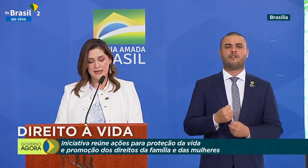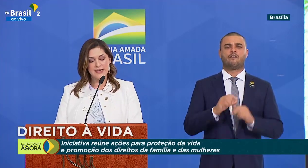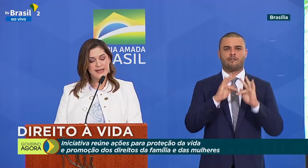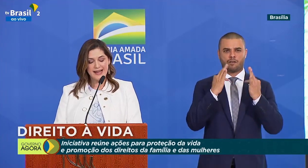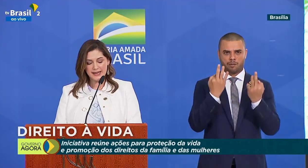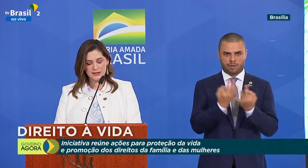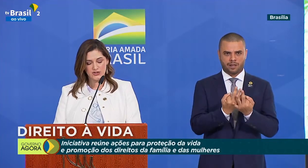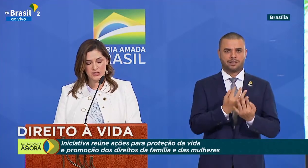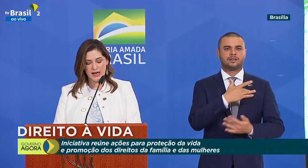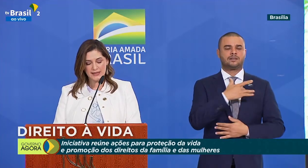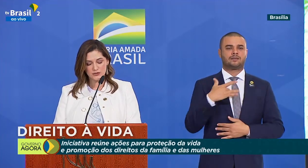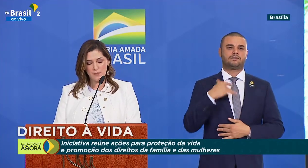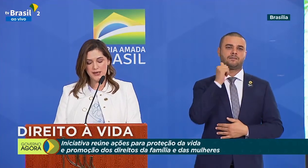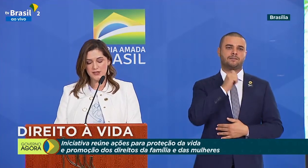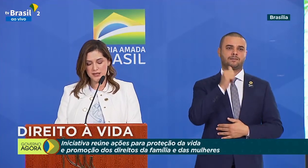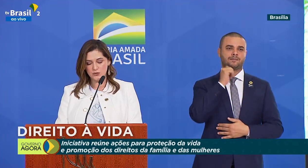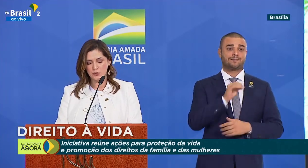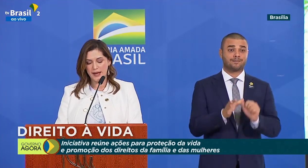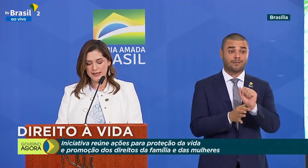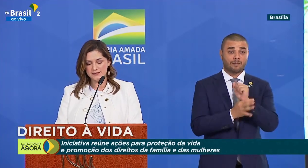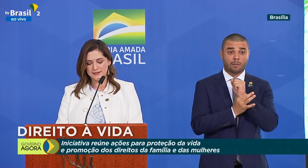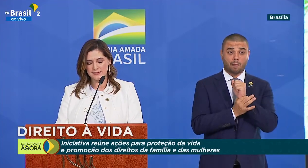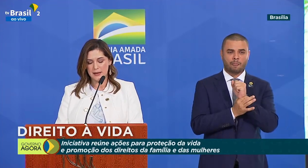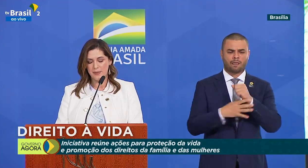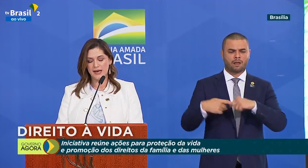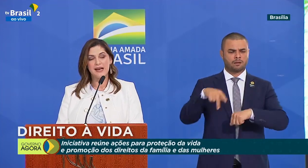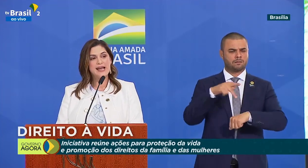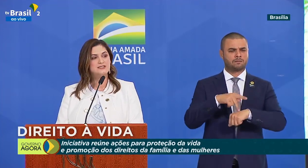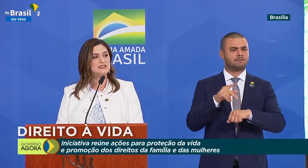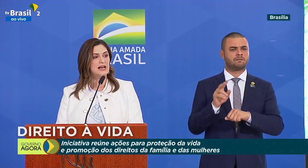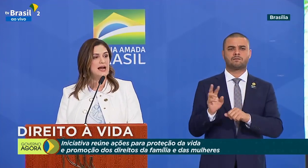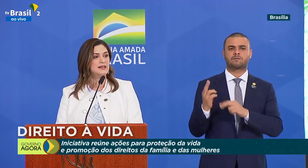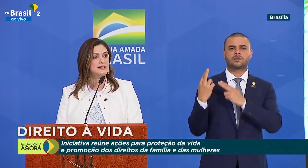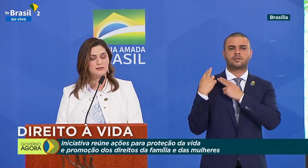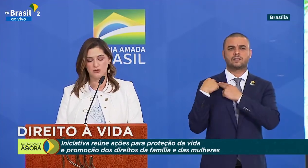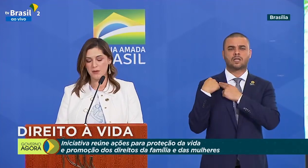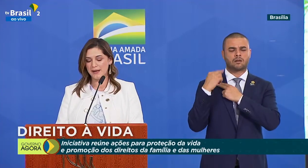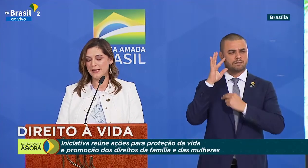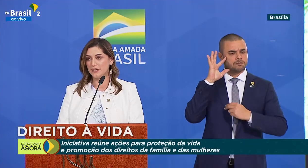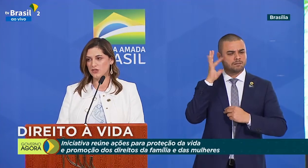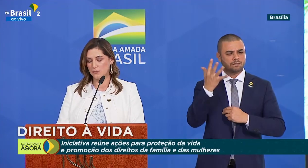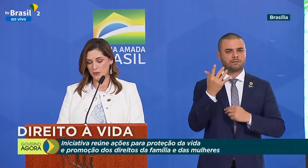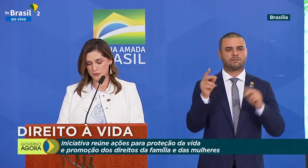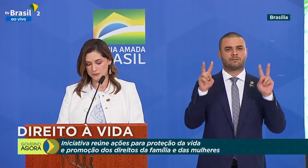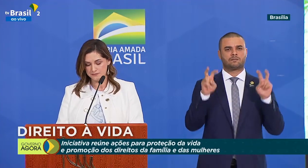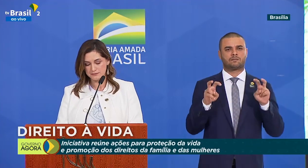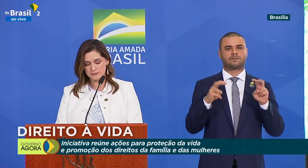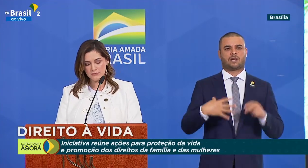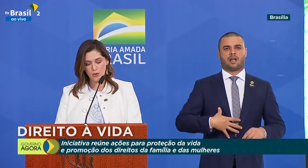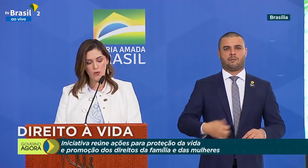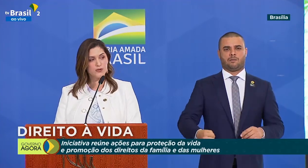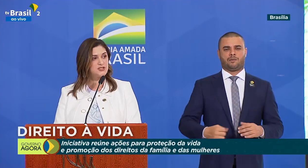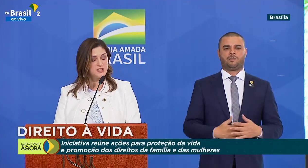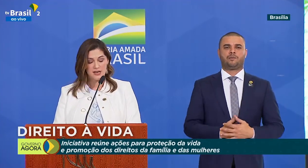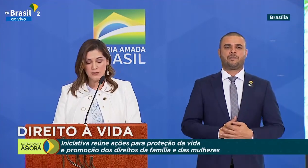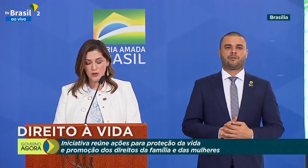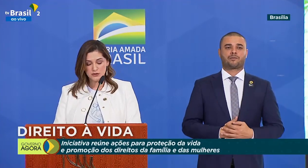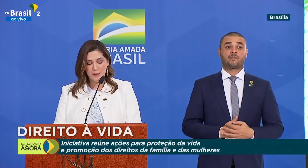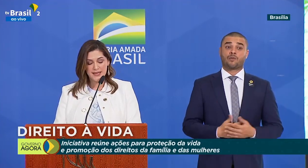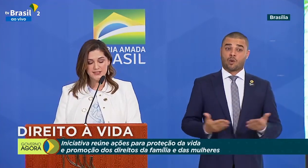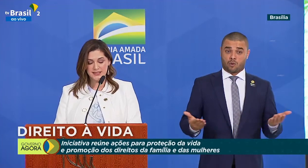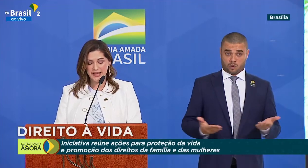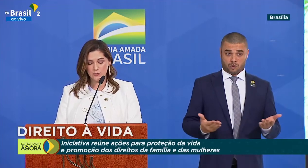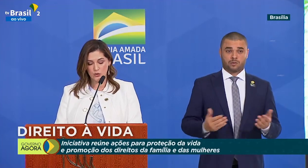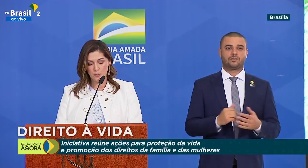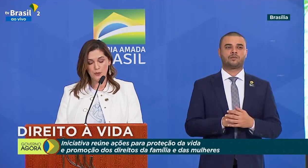mulher e que garante a soberania dos países para legislar sobre matéria de aborto hoje